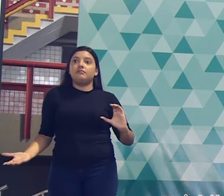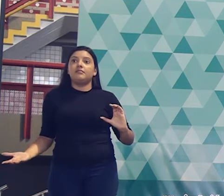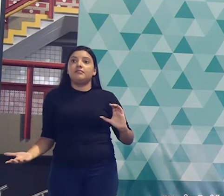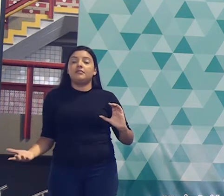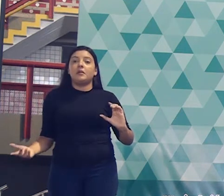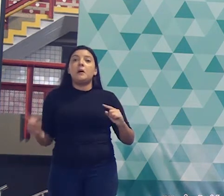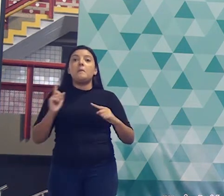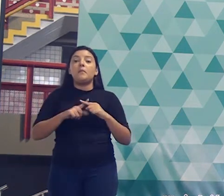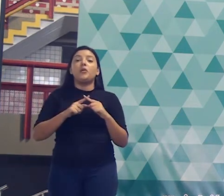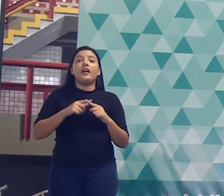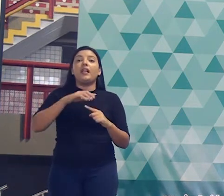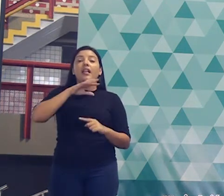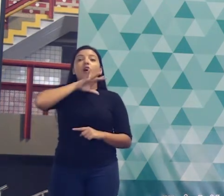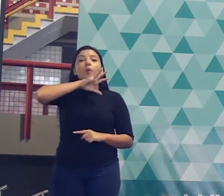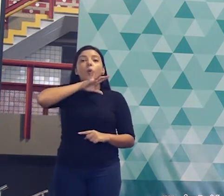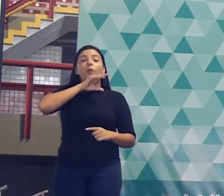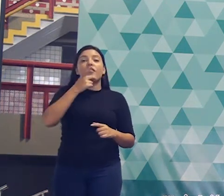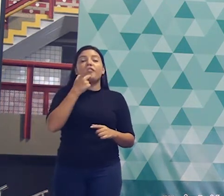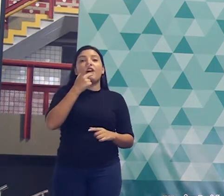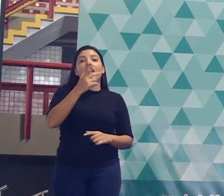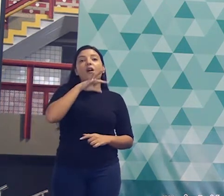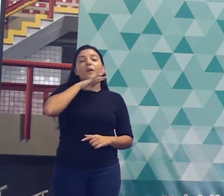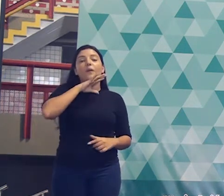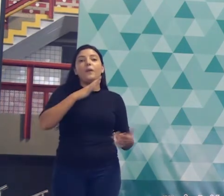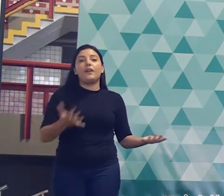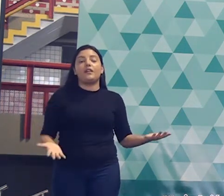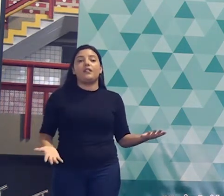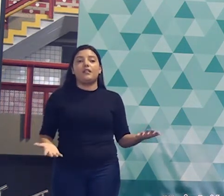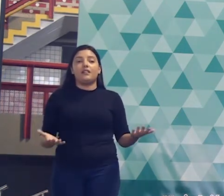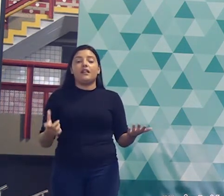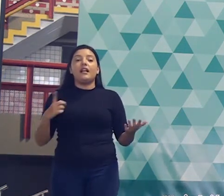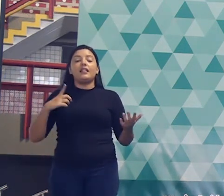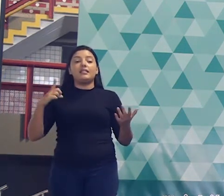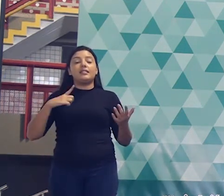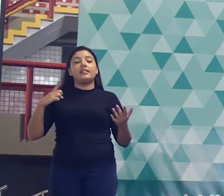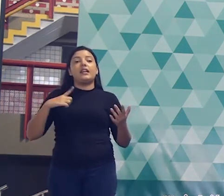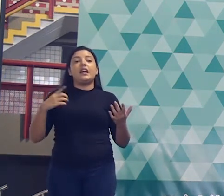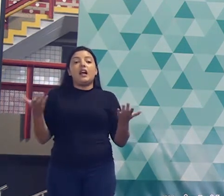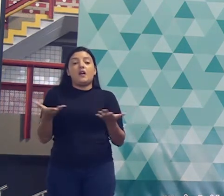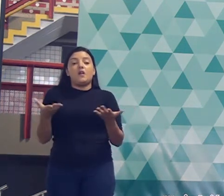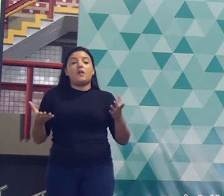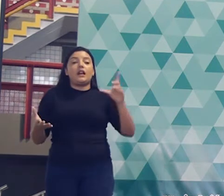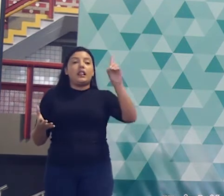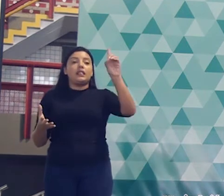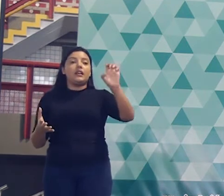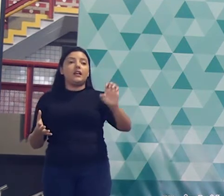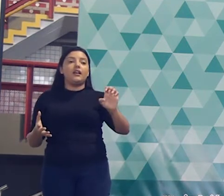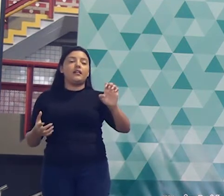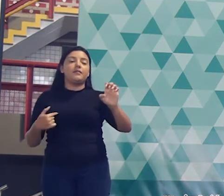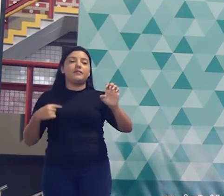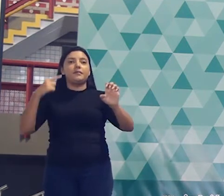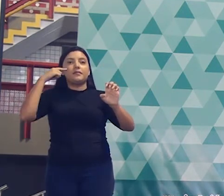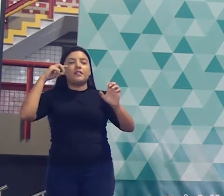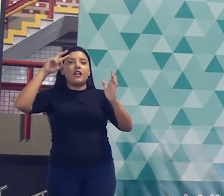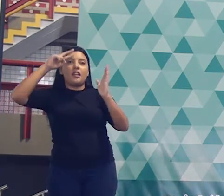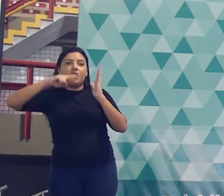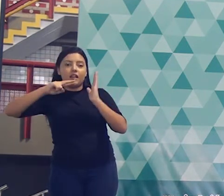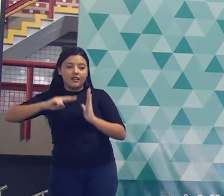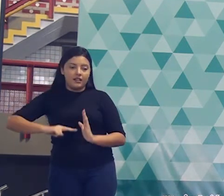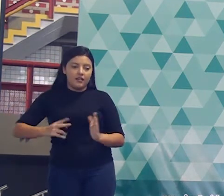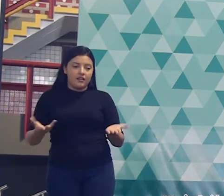Porque todos eles estão falando que é insatisfatório. Aí sobra aqui item para a gente. D e E. Posso ler os dois com